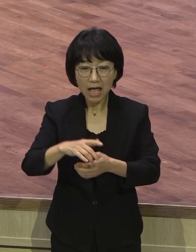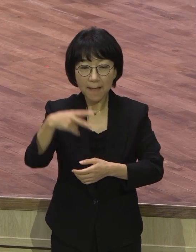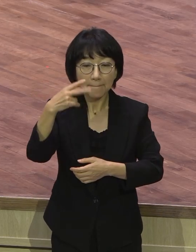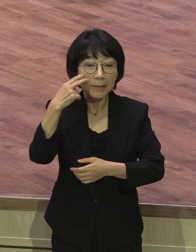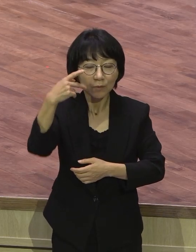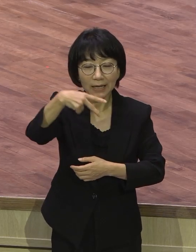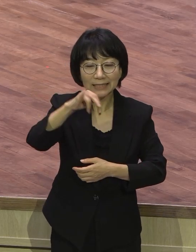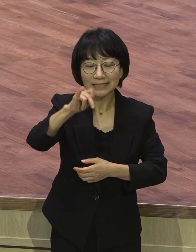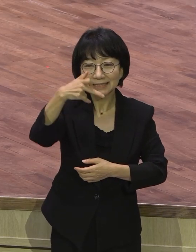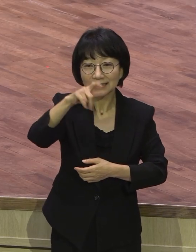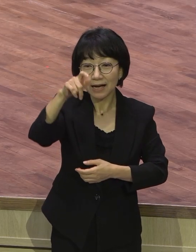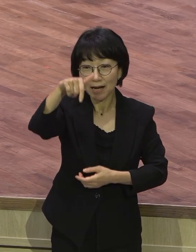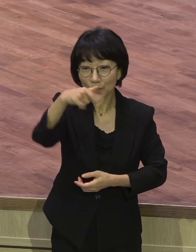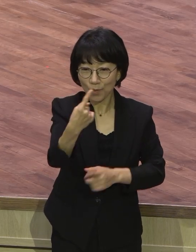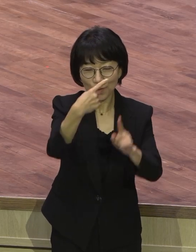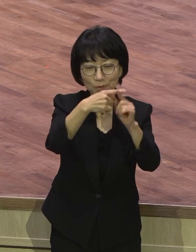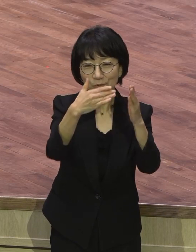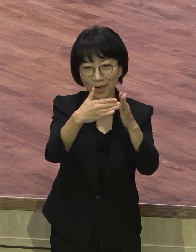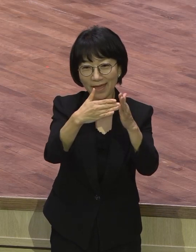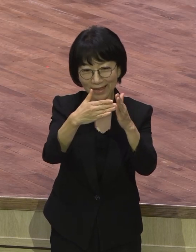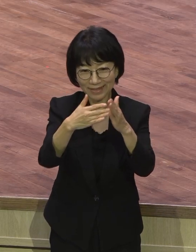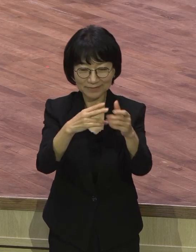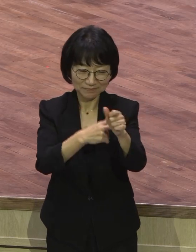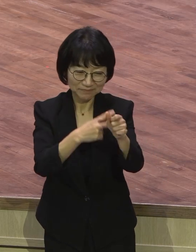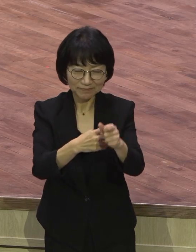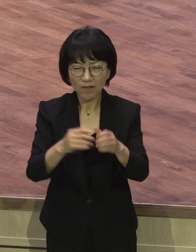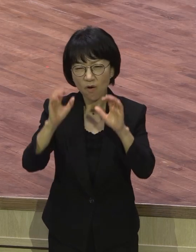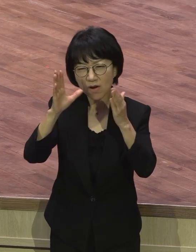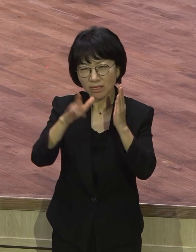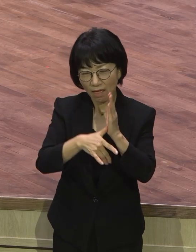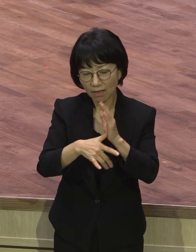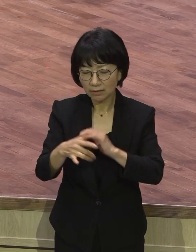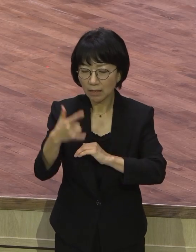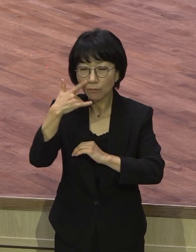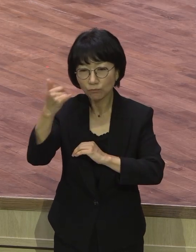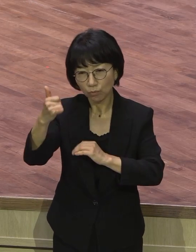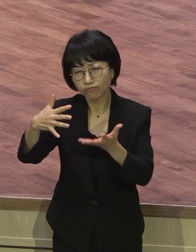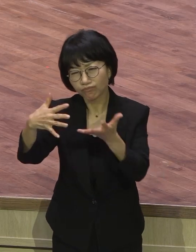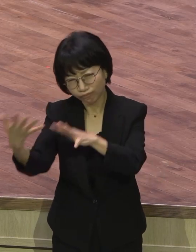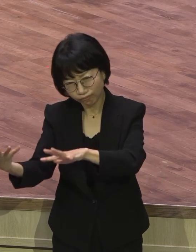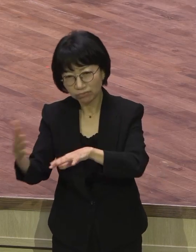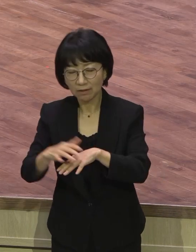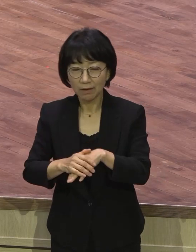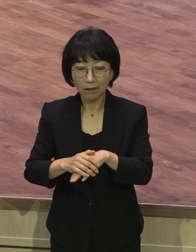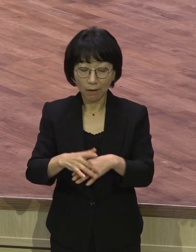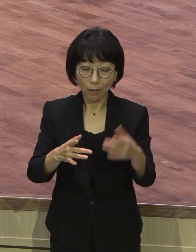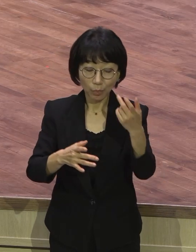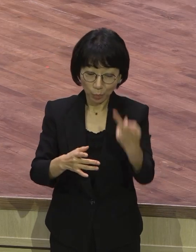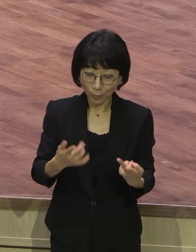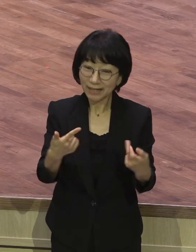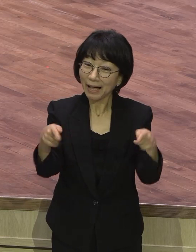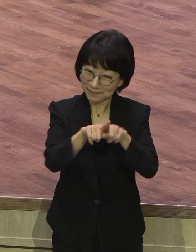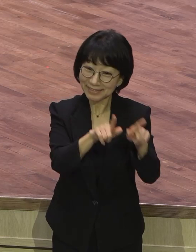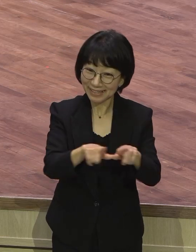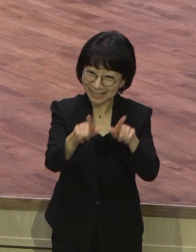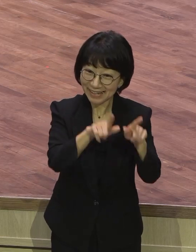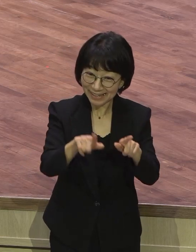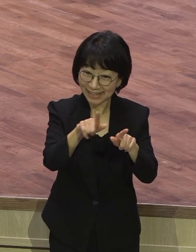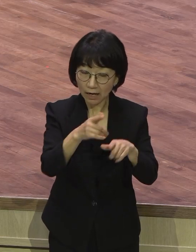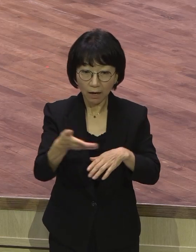주의학교 교사였어요 어렸을 때부터 부모를 여의고 동생과 함께 둘이 살았는데 그런데 장례가